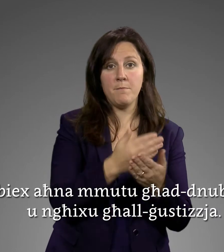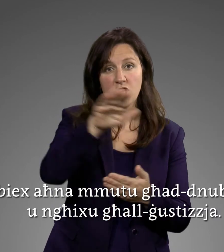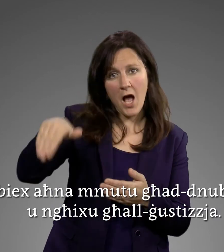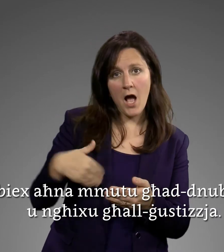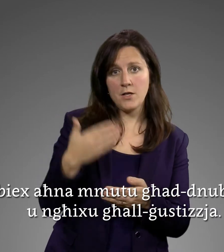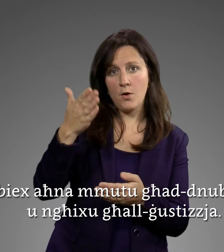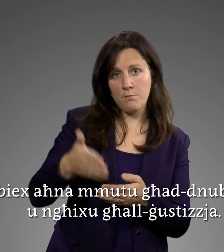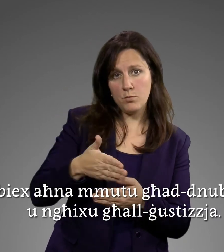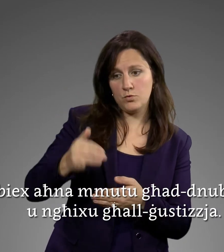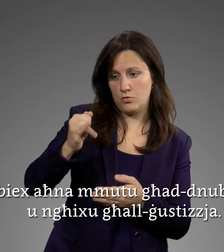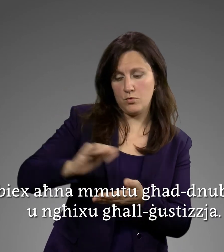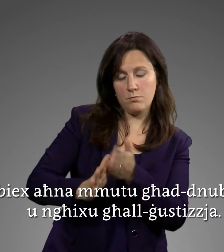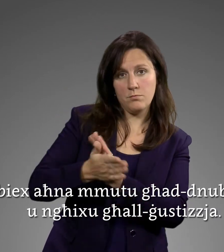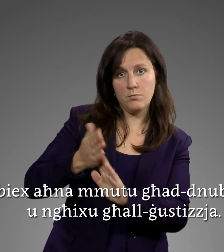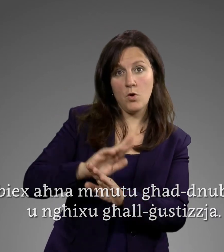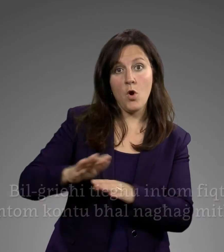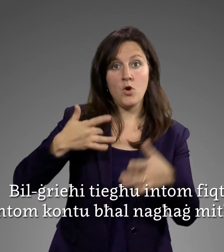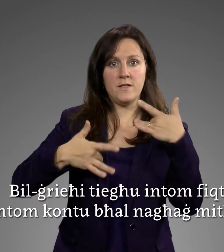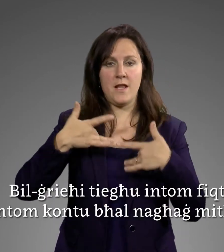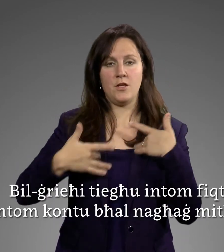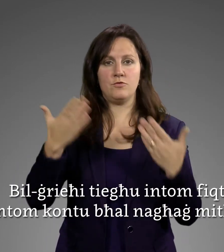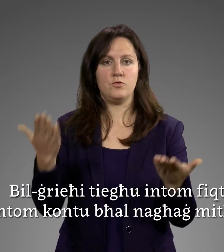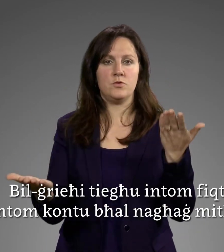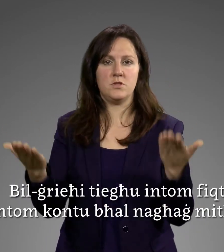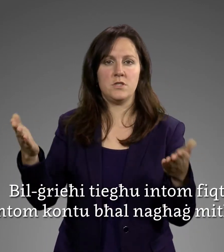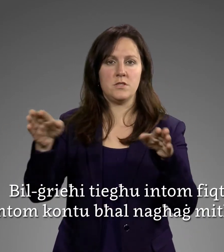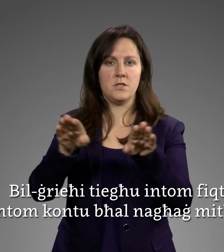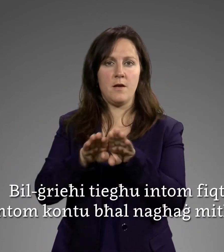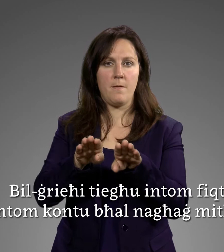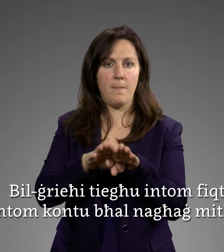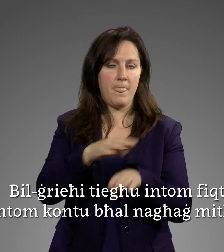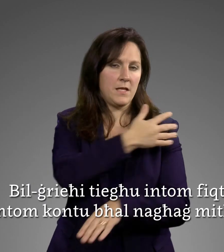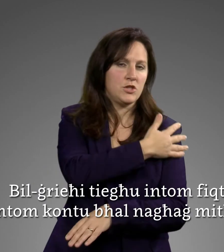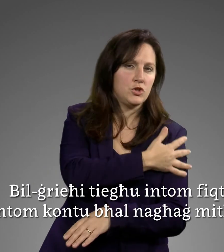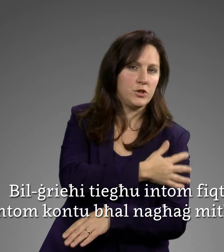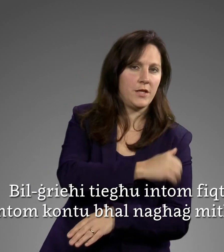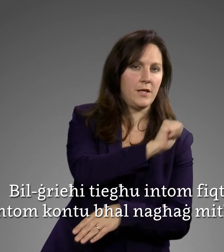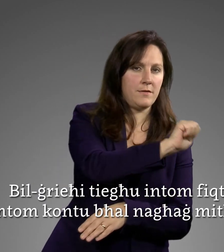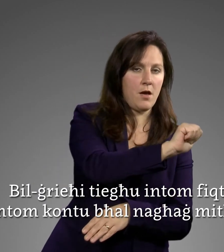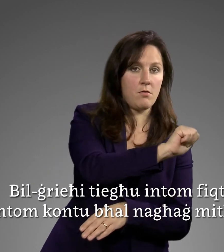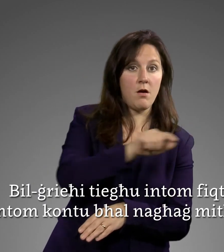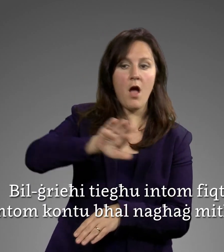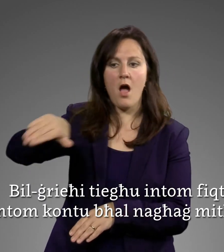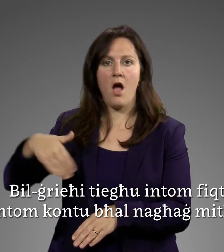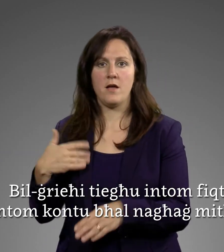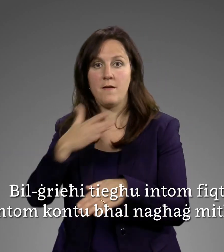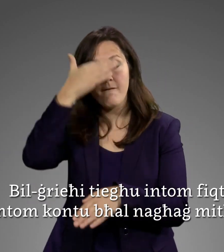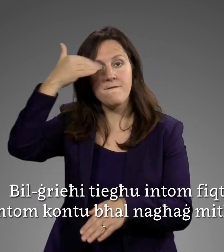għad-dnubiet u ngħixu għall-ġustizzja. Biġrieħi tiegħu intom fiqtu. Intom